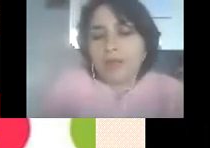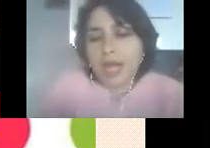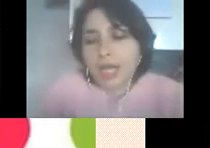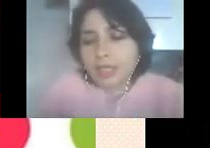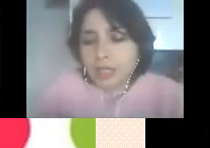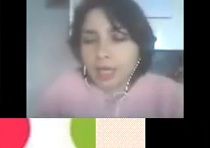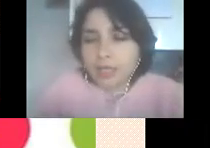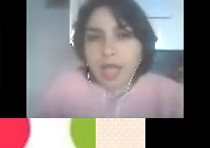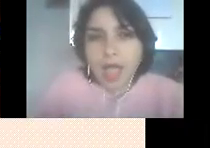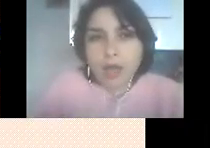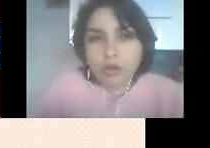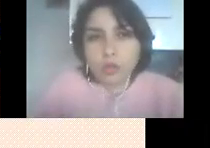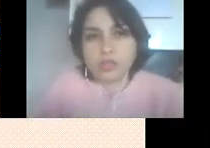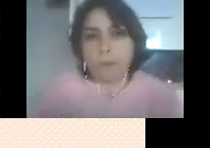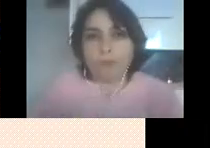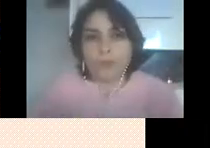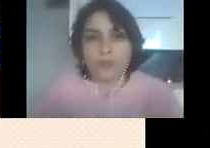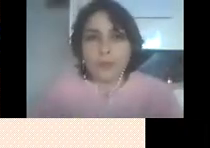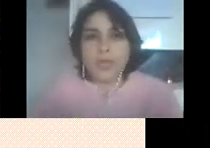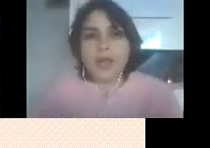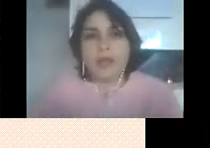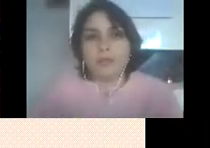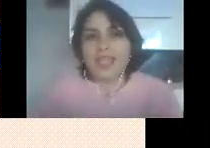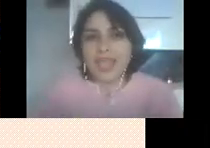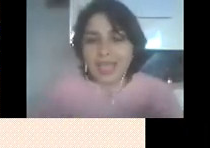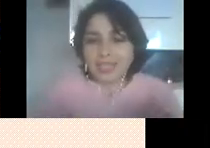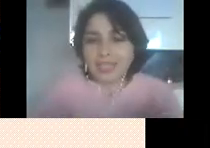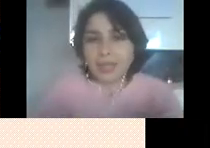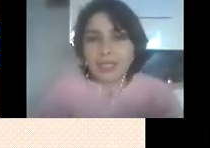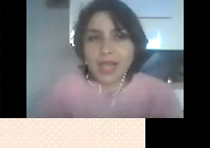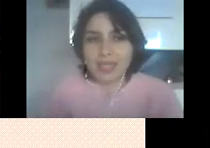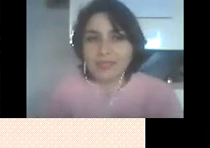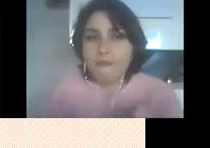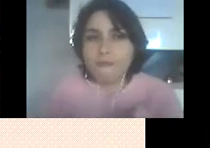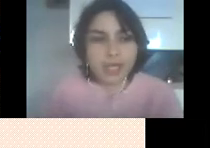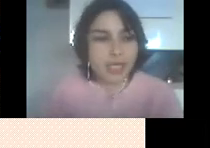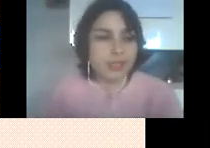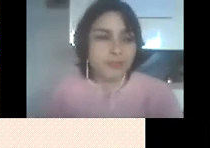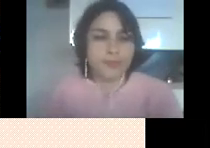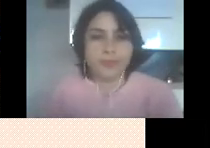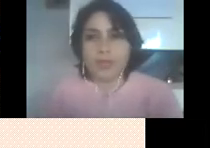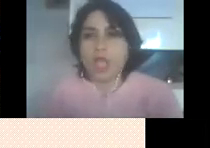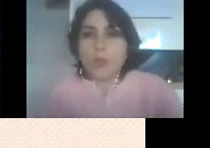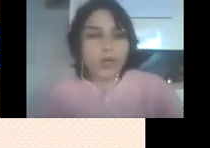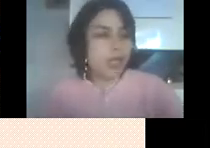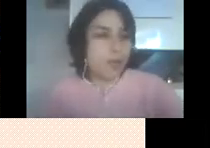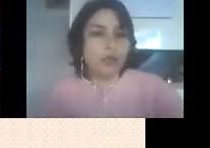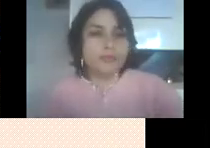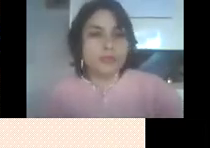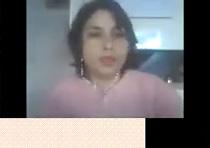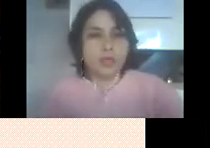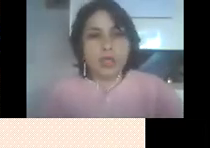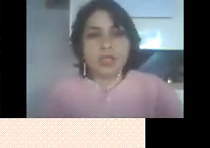vamos a ver las características a continuación. Miren acá, existen materiales frágiles. Por